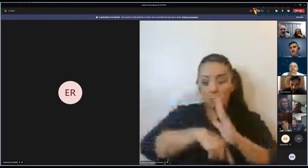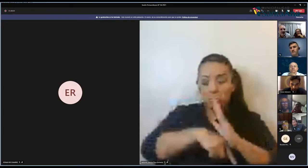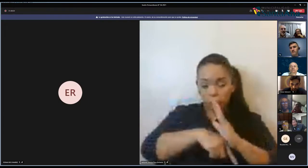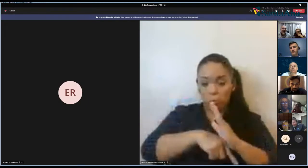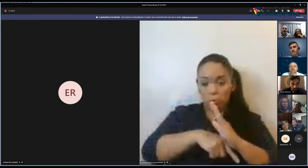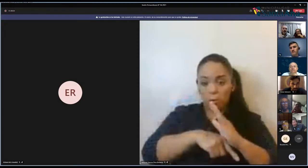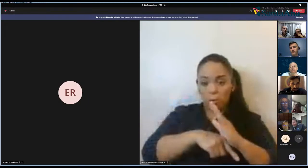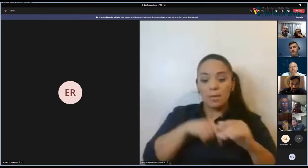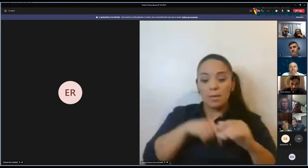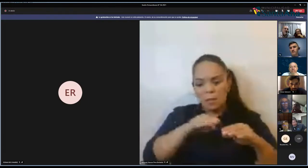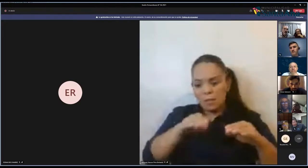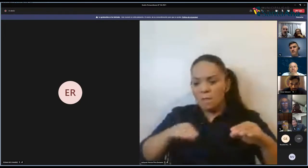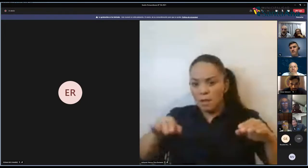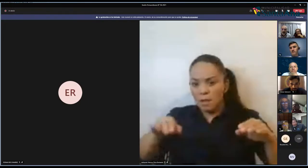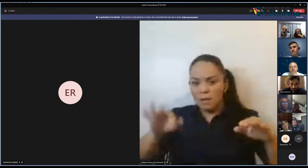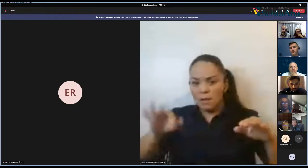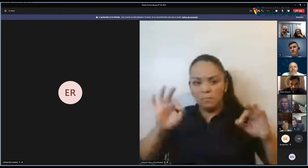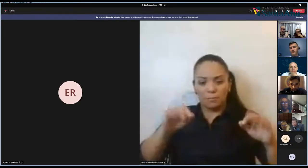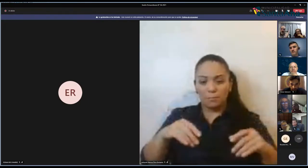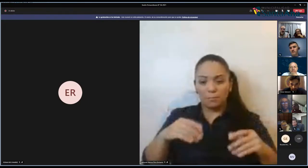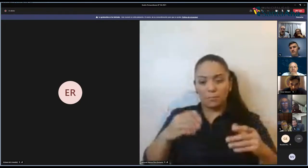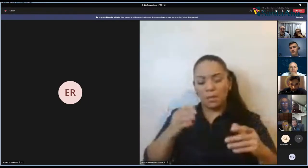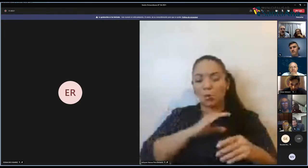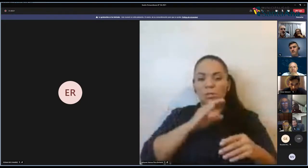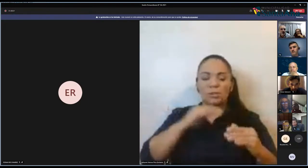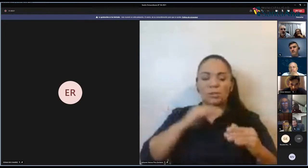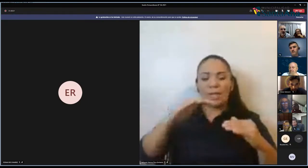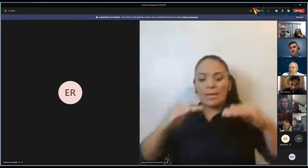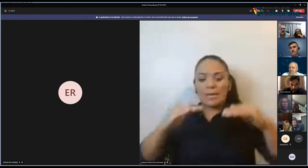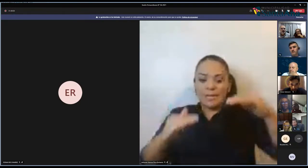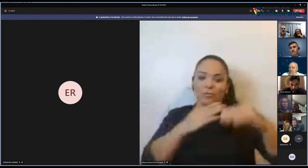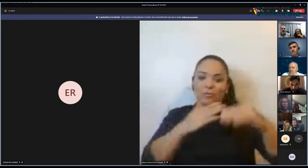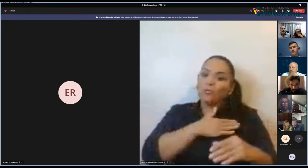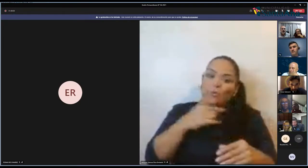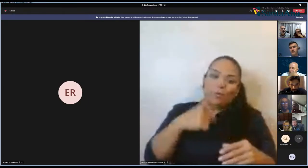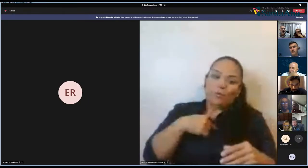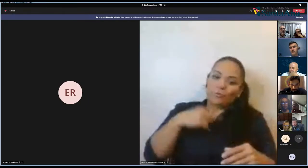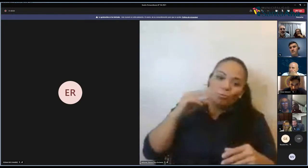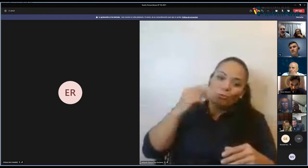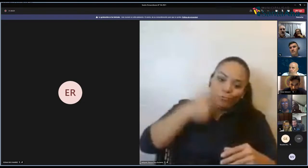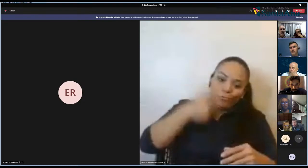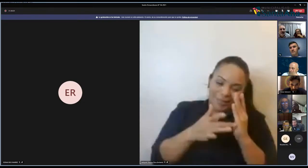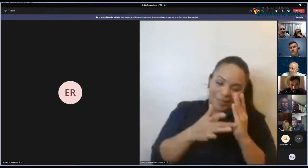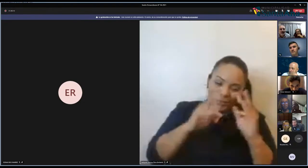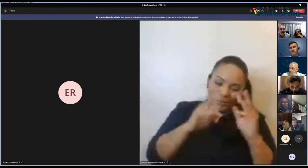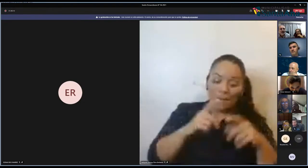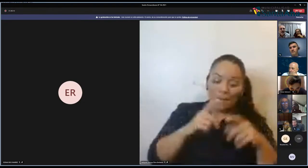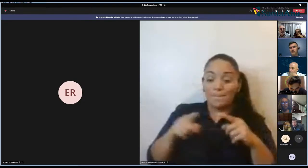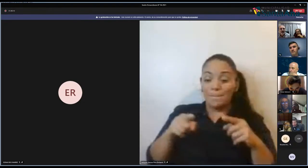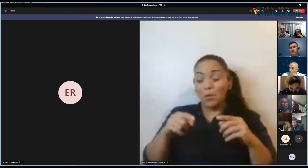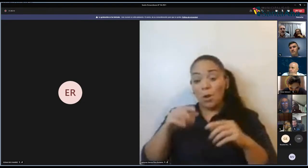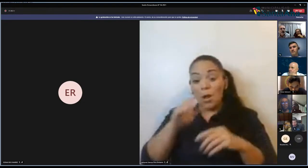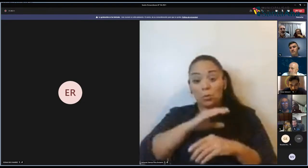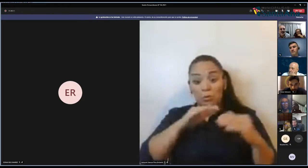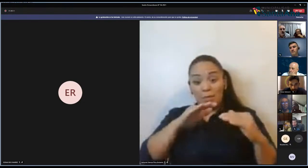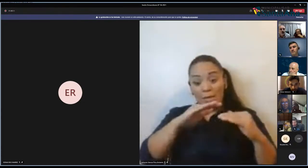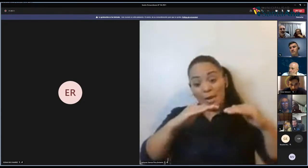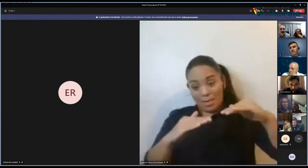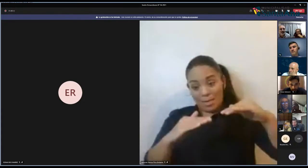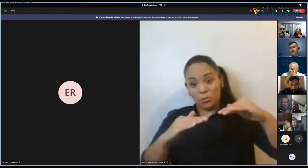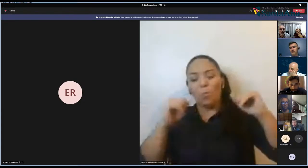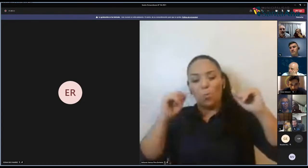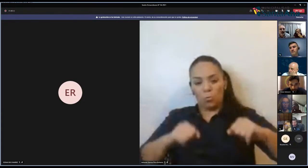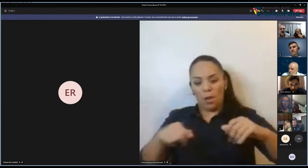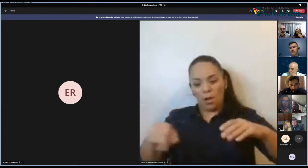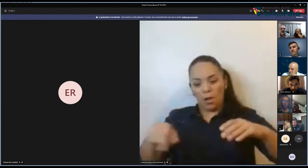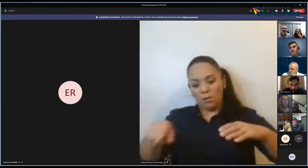daban la condición de inclinación me disculpa porque no soy técnico la materia pero la condición de inclinación se daba para que se pudiera éste colocar esa